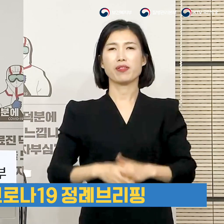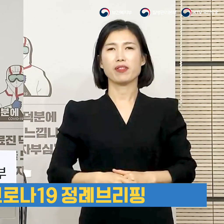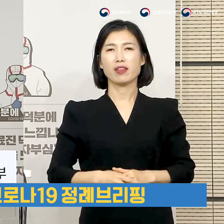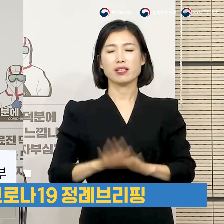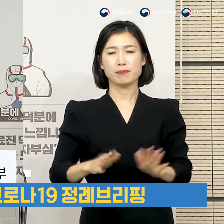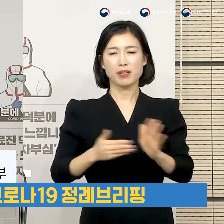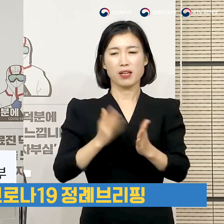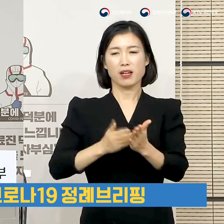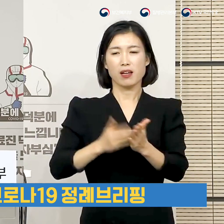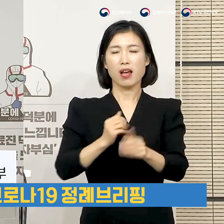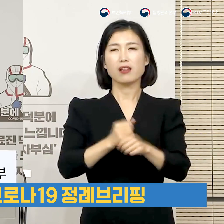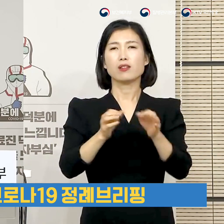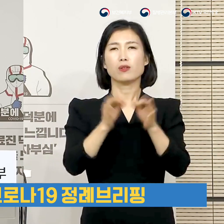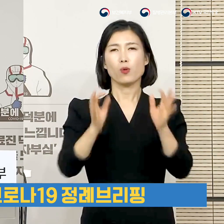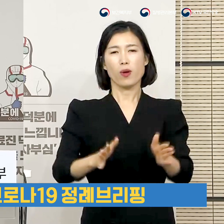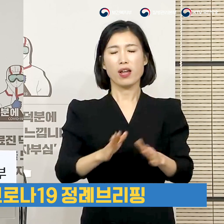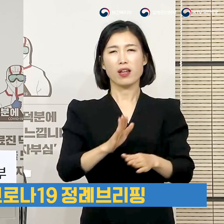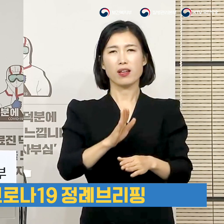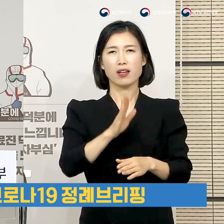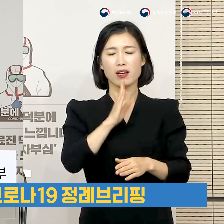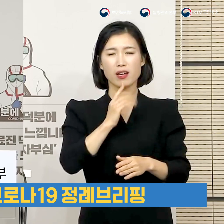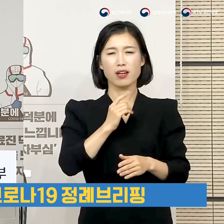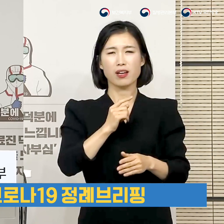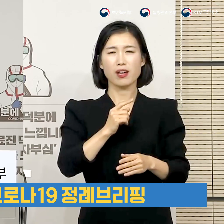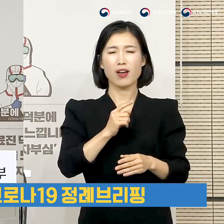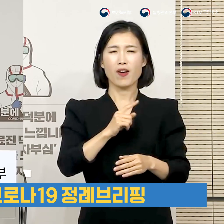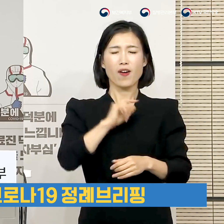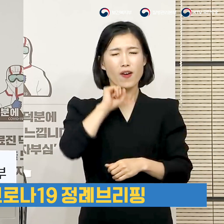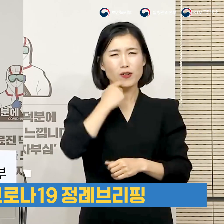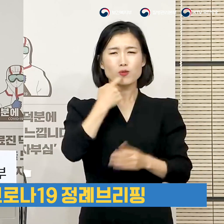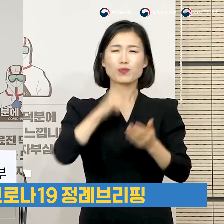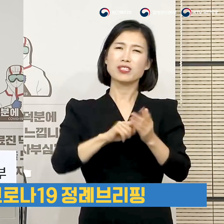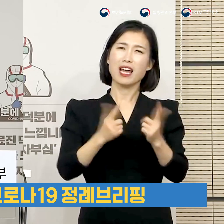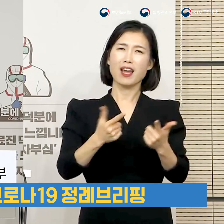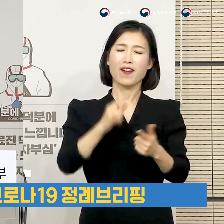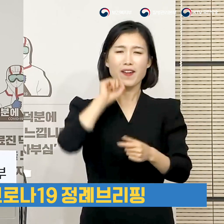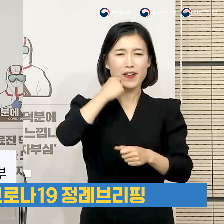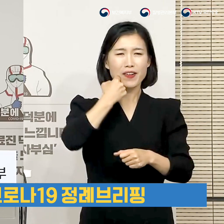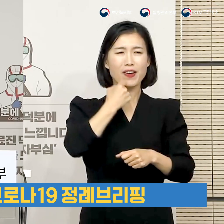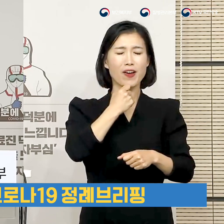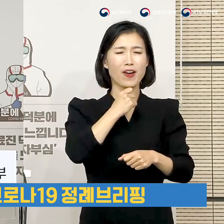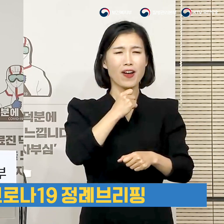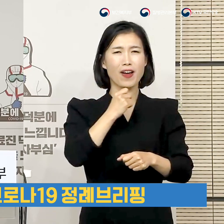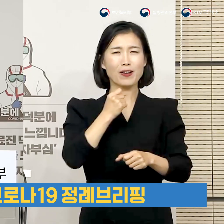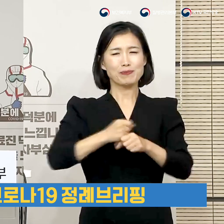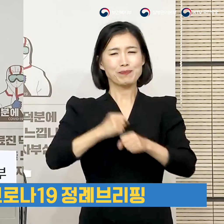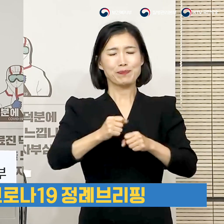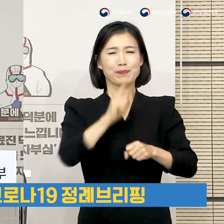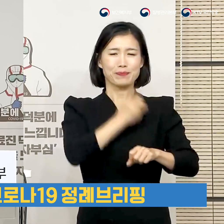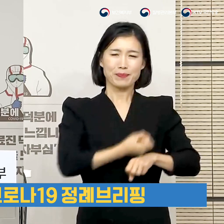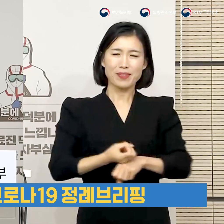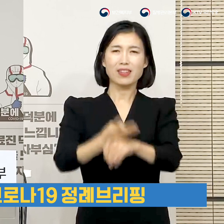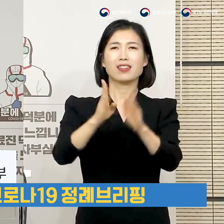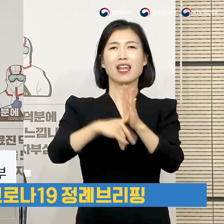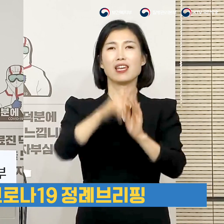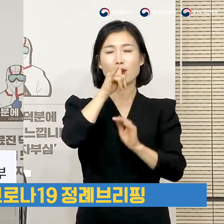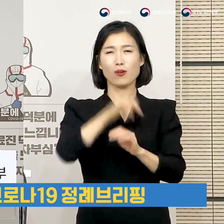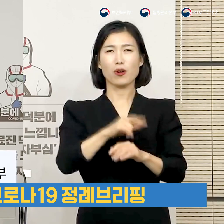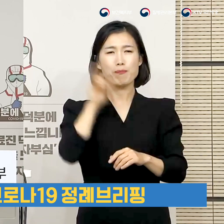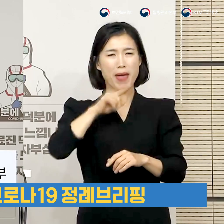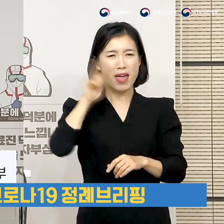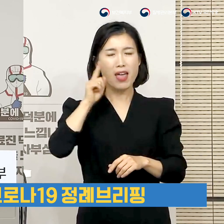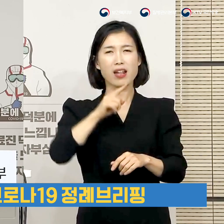하는 동안 쉽지 않은 말씀을 국민 여러분들께 전할 때도 많았습니다. 나날이